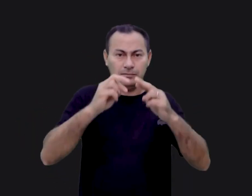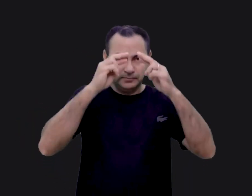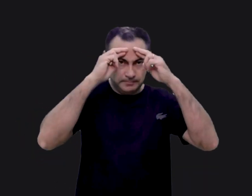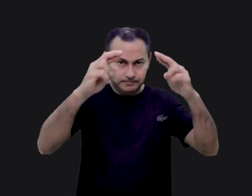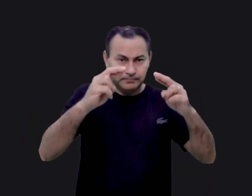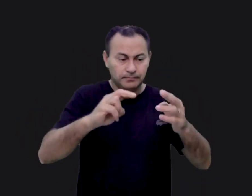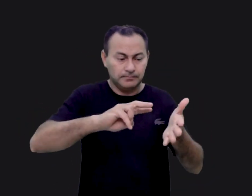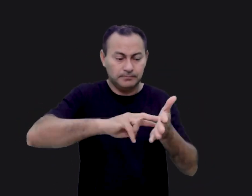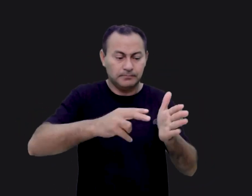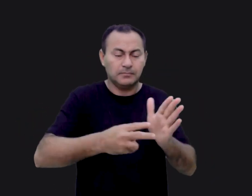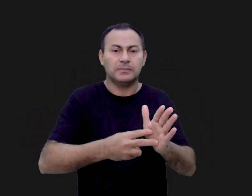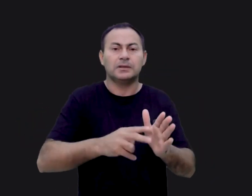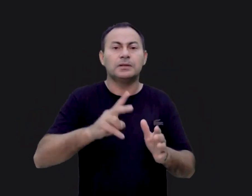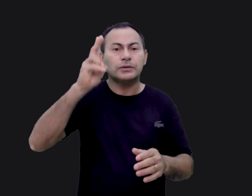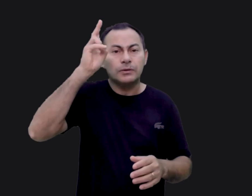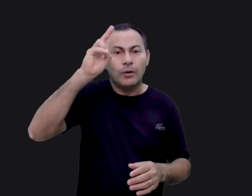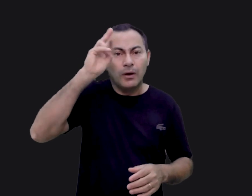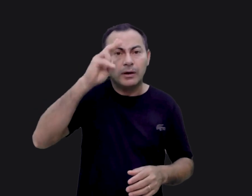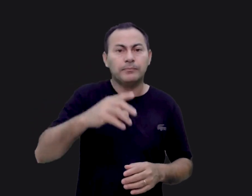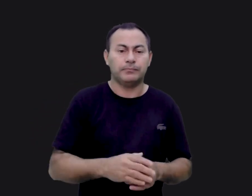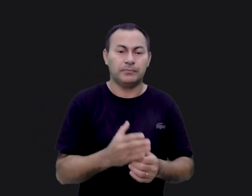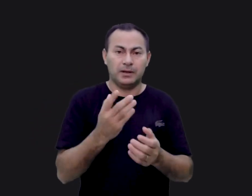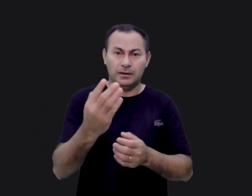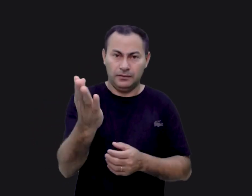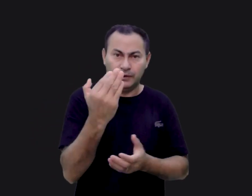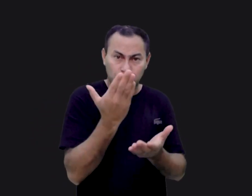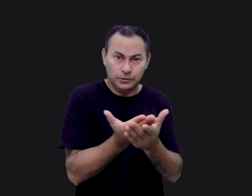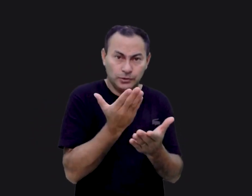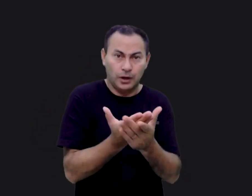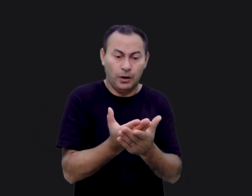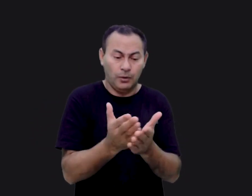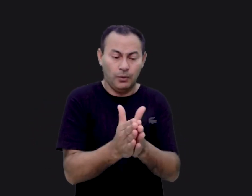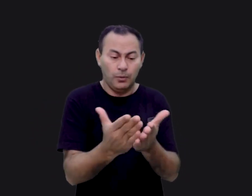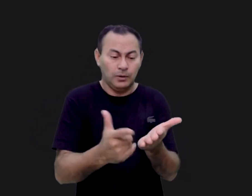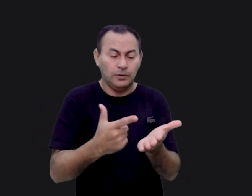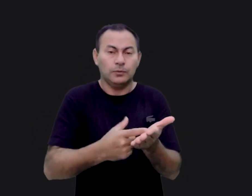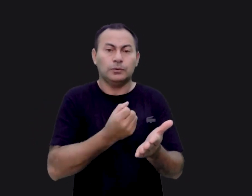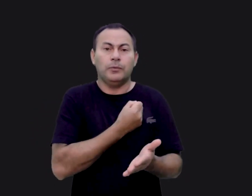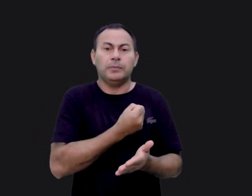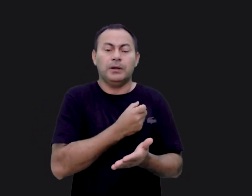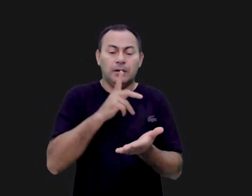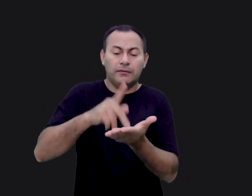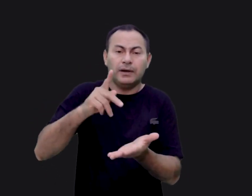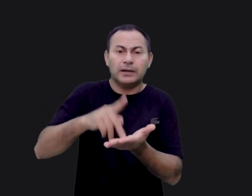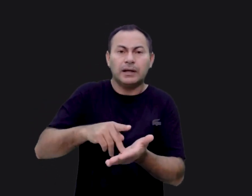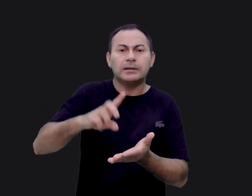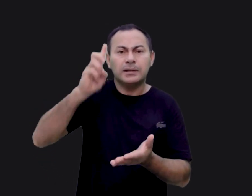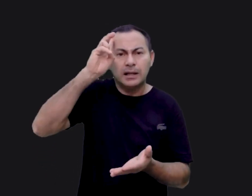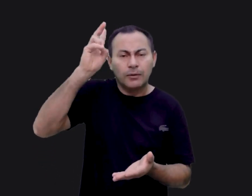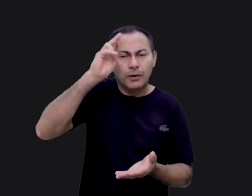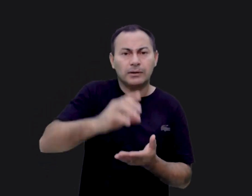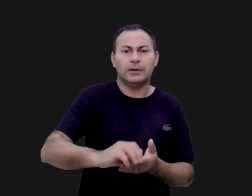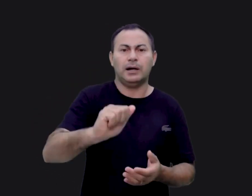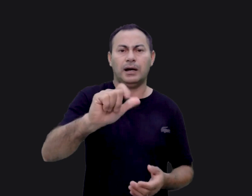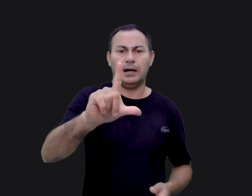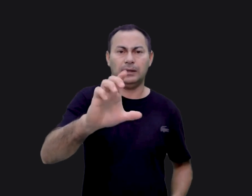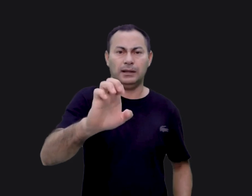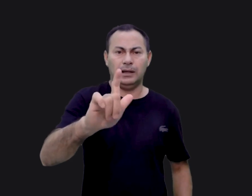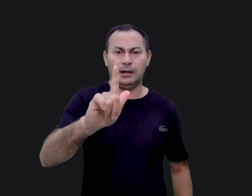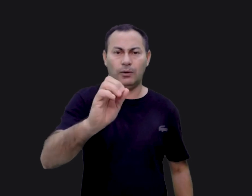moral. Com essa definição de alegoria, venha estudar o livro de Números, procurando a verdade alegórica. Tenho certeza de que você